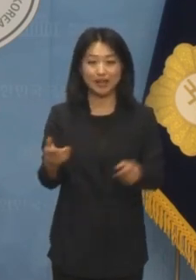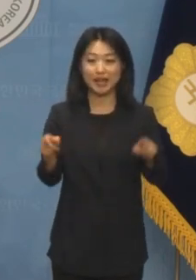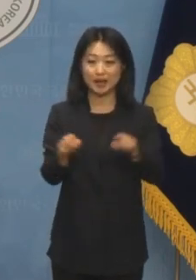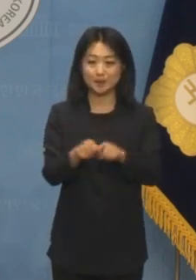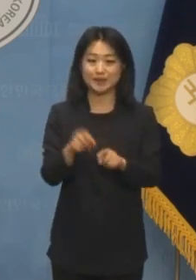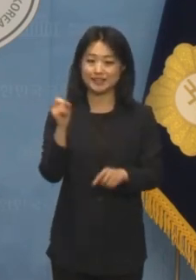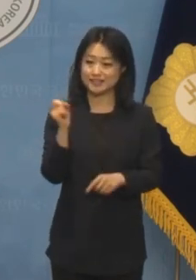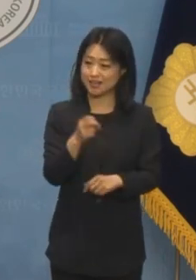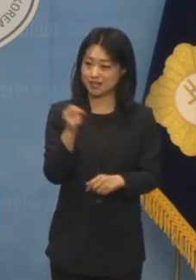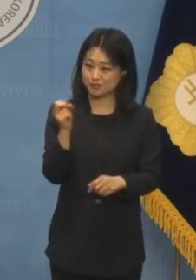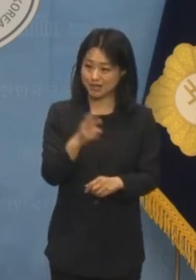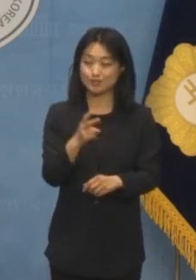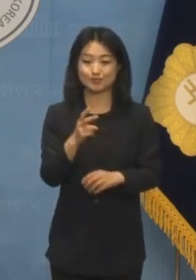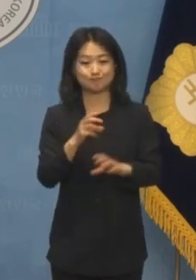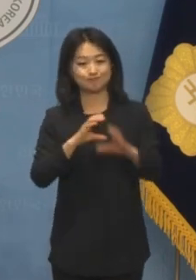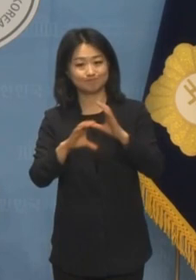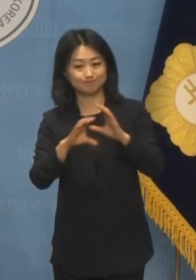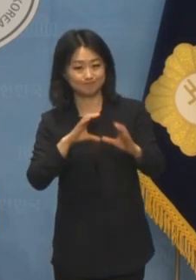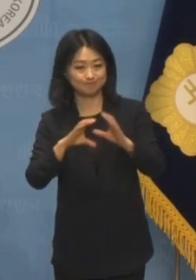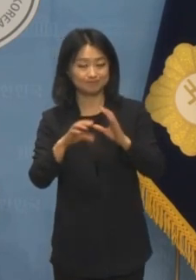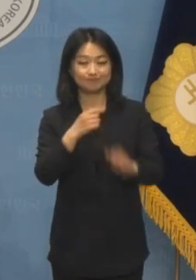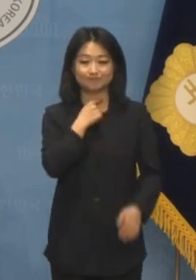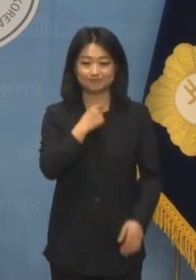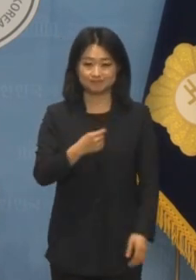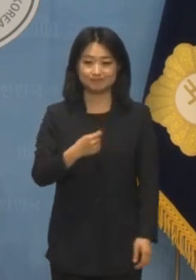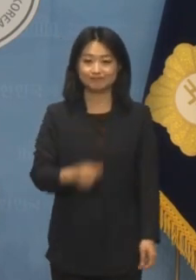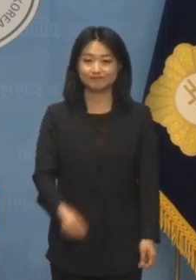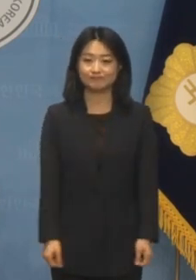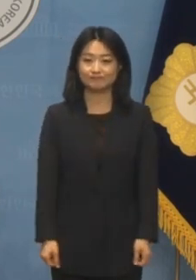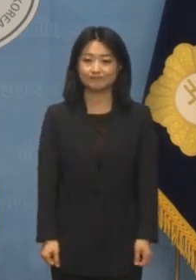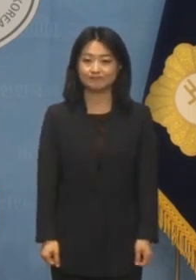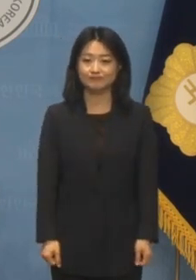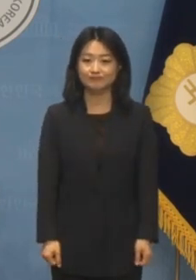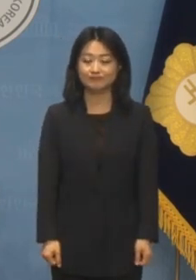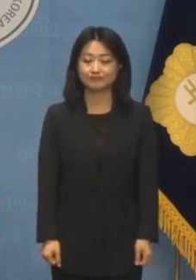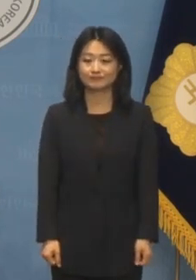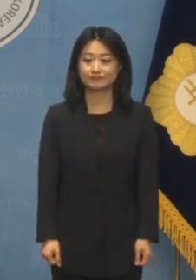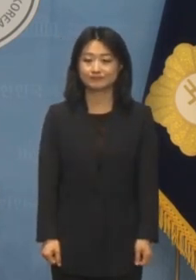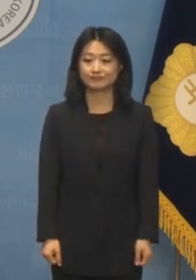자주 그리고 적극적으로 소통해 나가도록 하겠습니다.